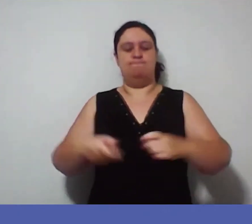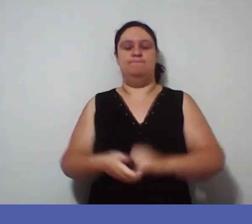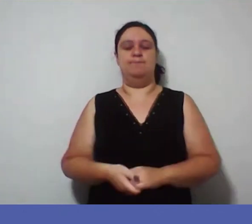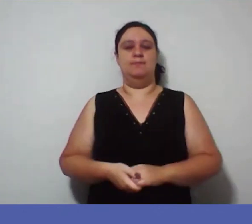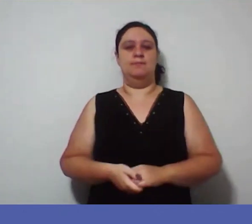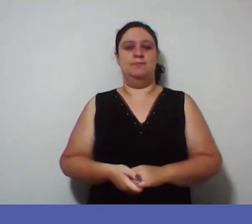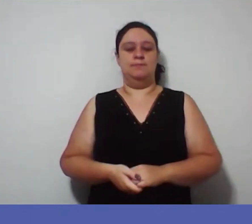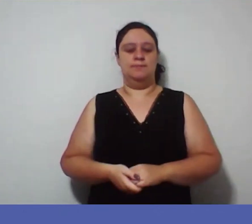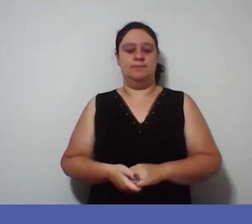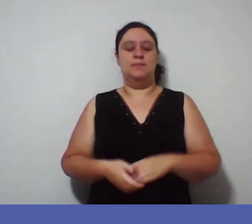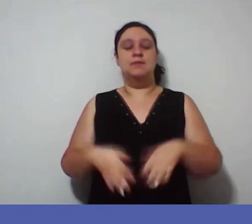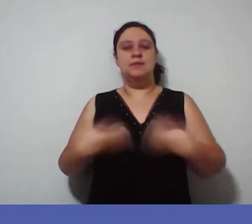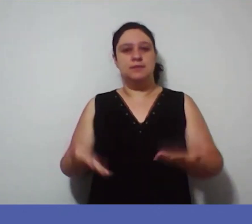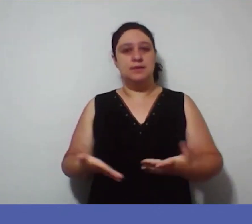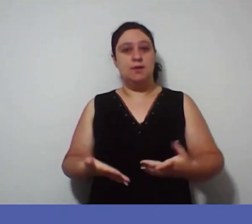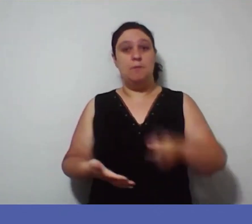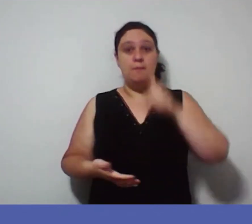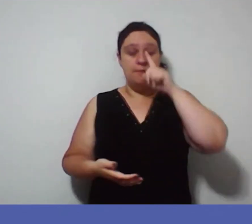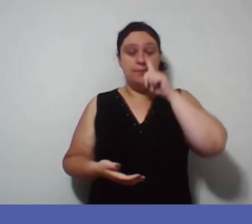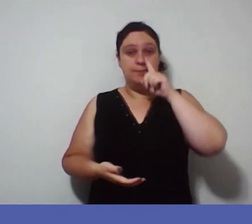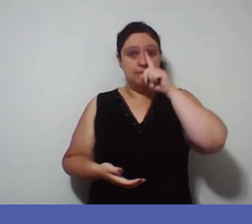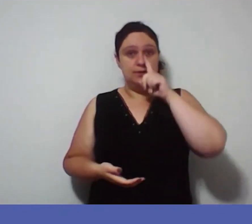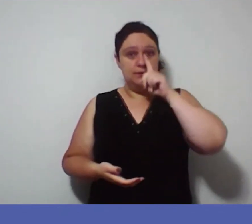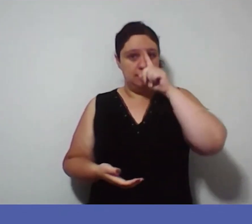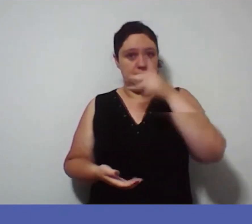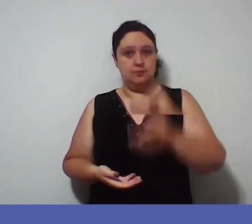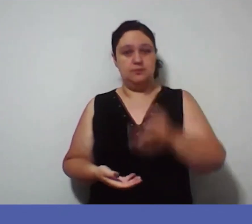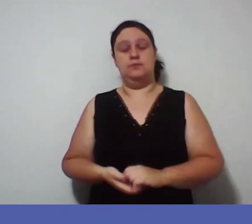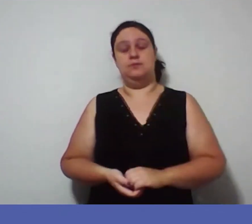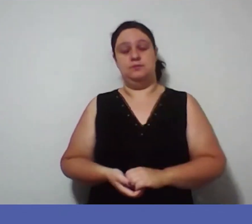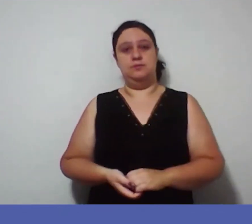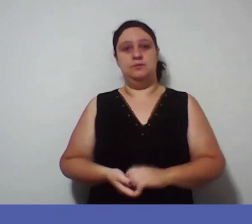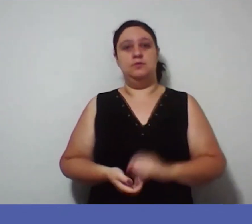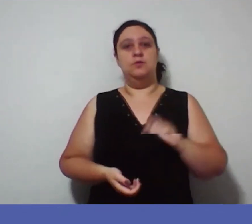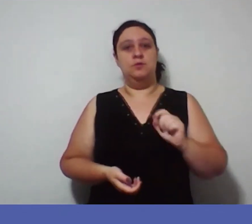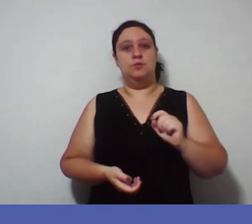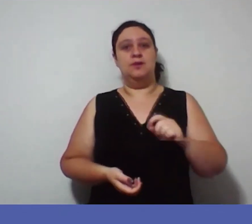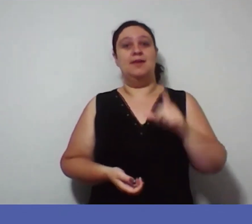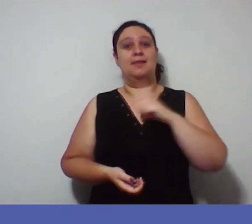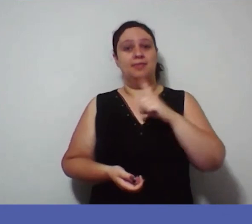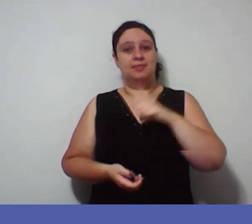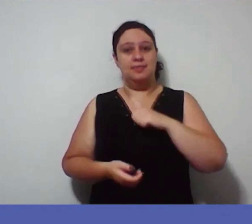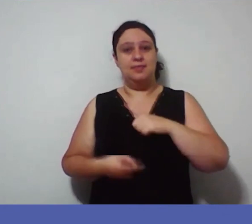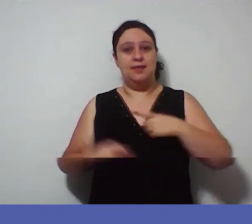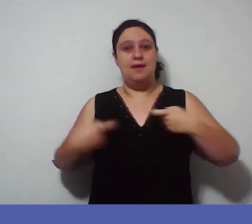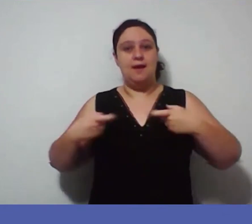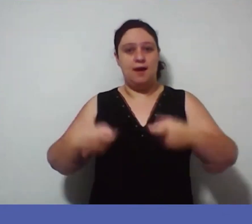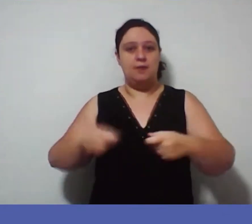corre um perigo de usarem armas nucleares.